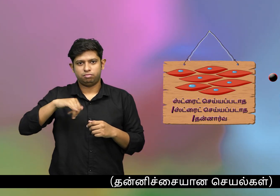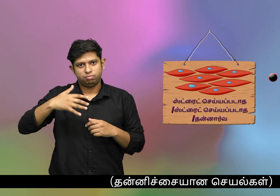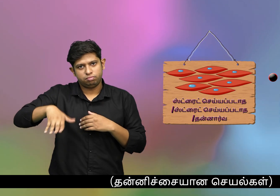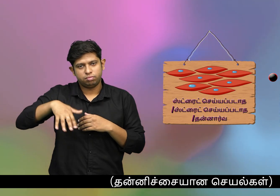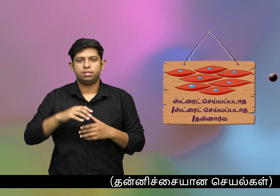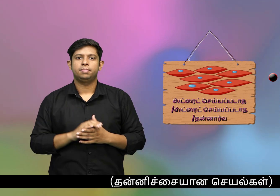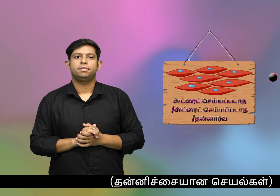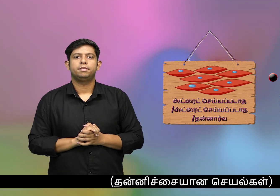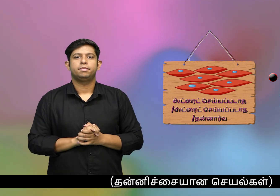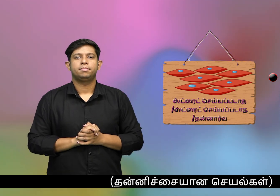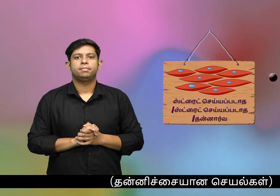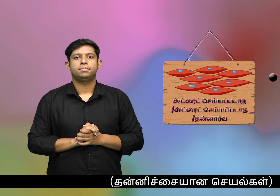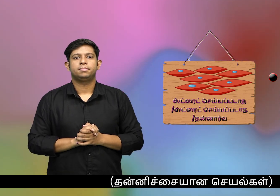தன்னிச்சையான செயல்கள்.